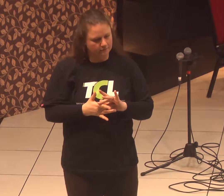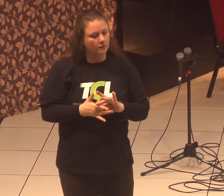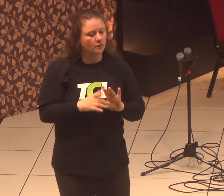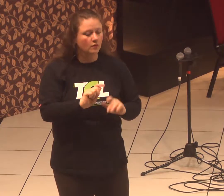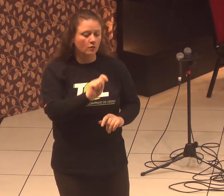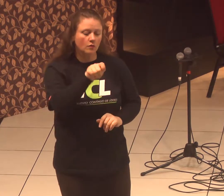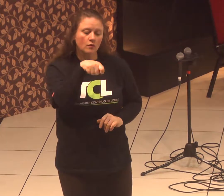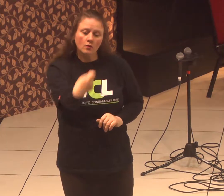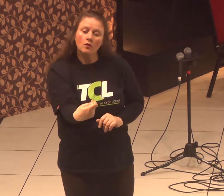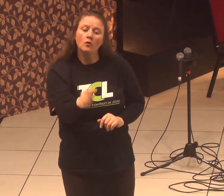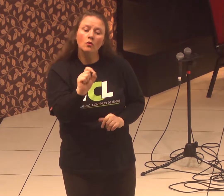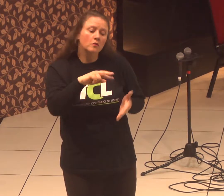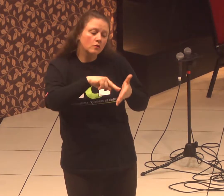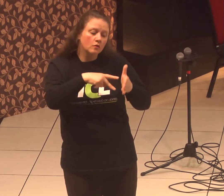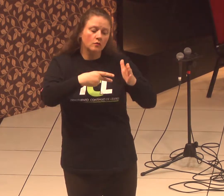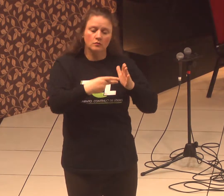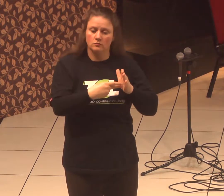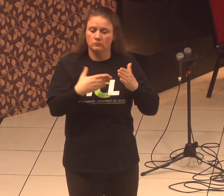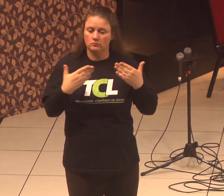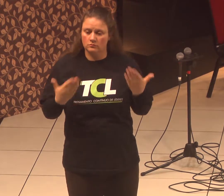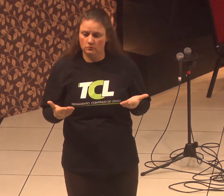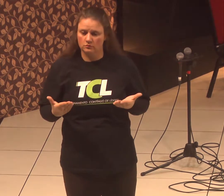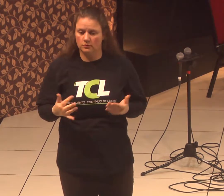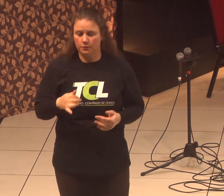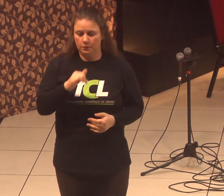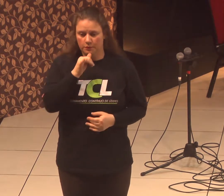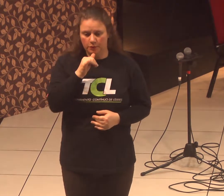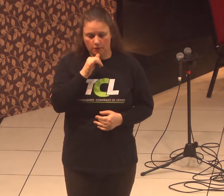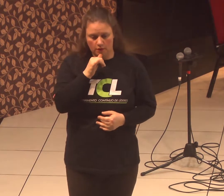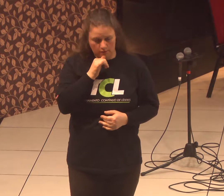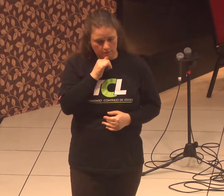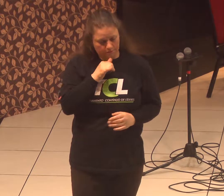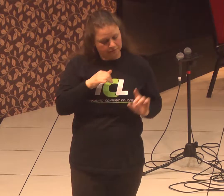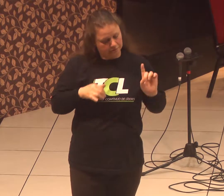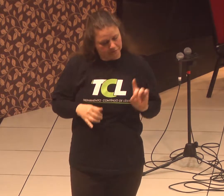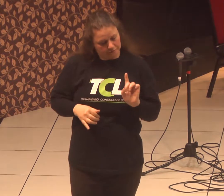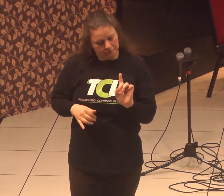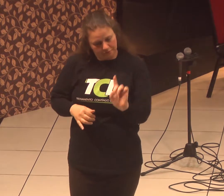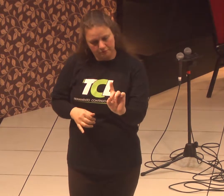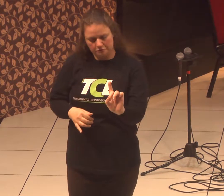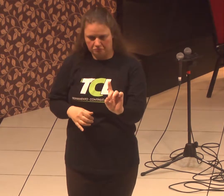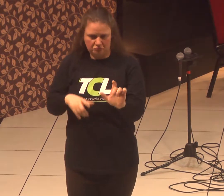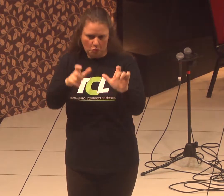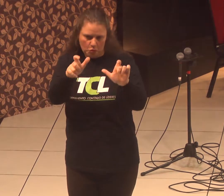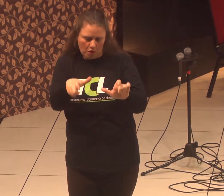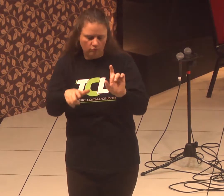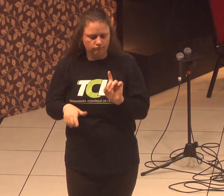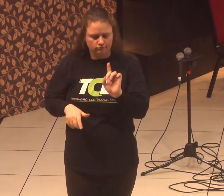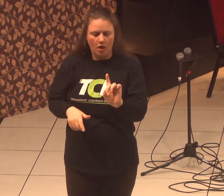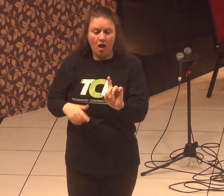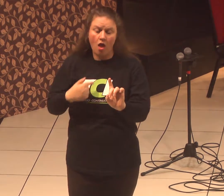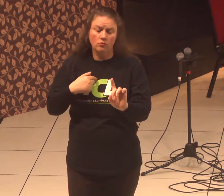também é assim. Quando a gente vai a algum lugar, a gente diz: a gente está aqui em nome do fulano de tal. Eles